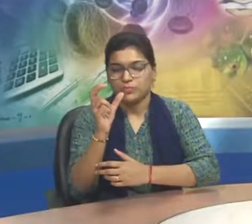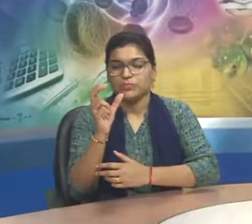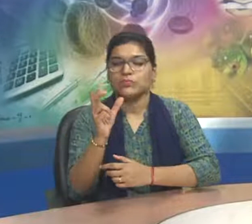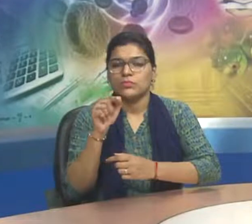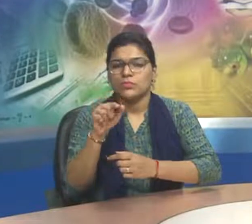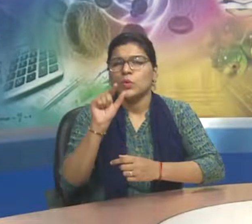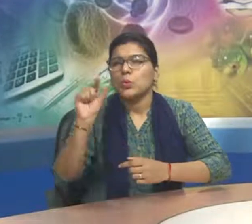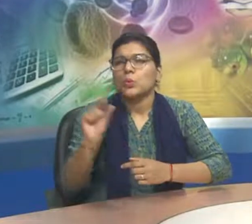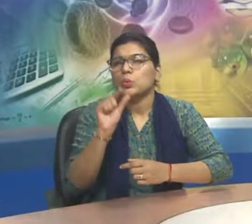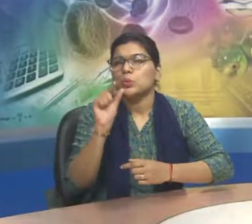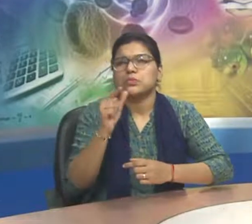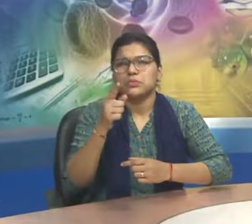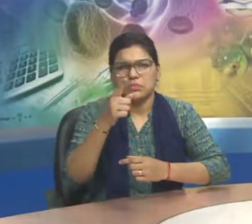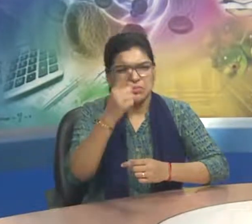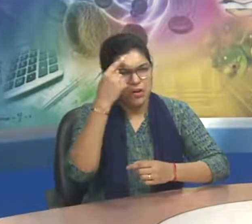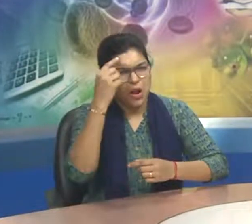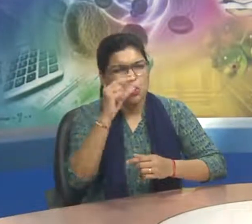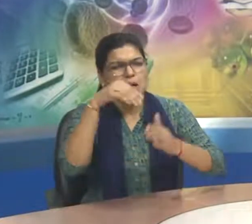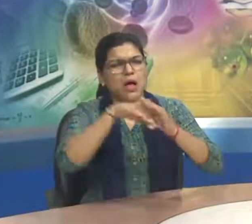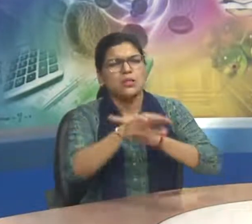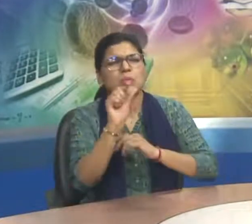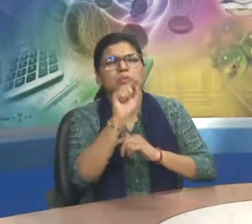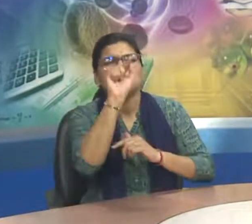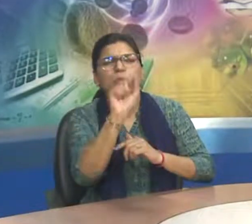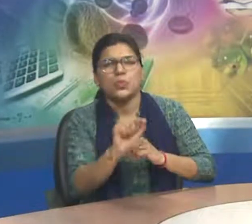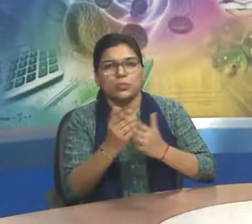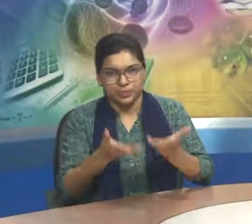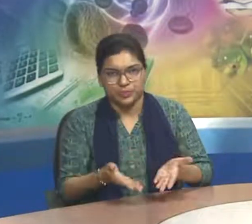Now let us discuss the usage of coal.